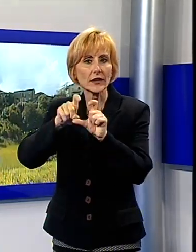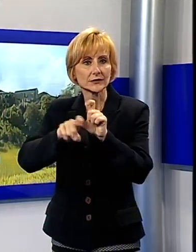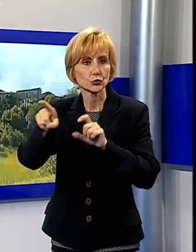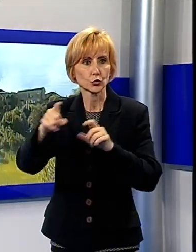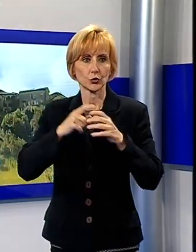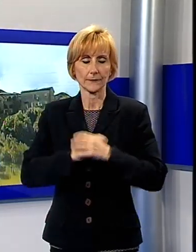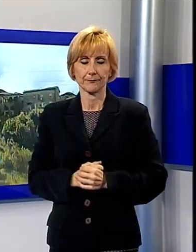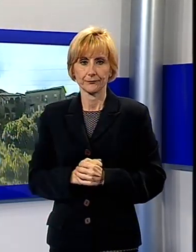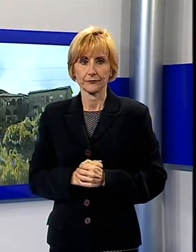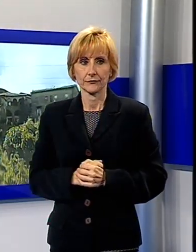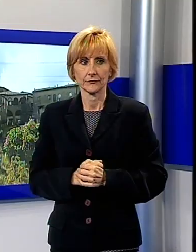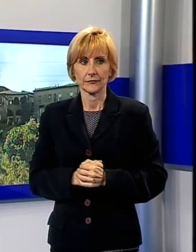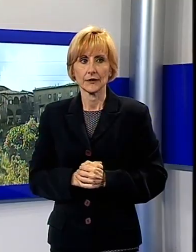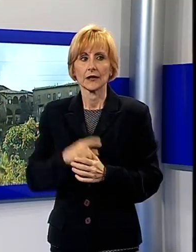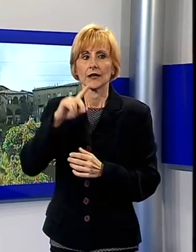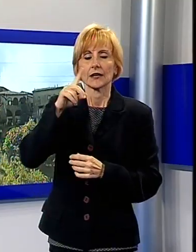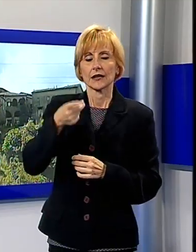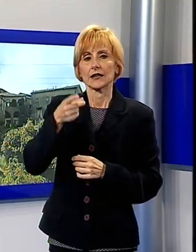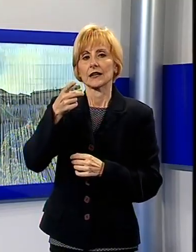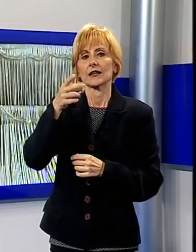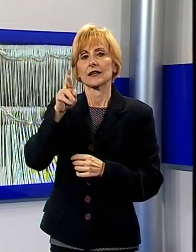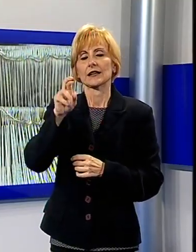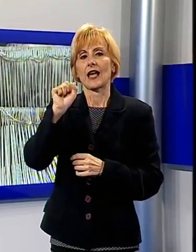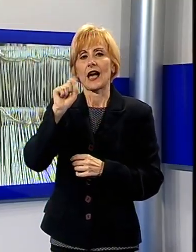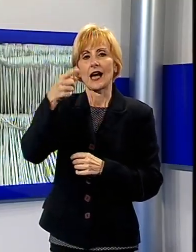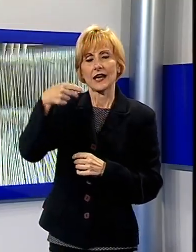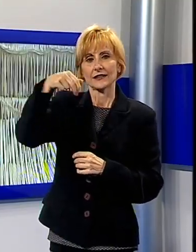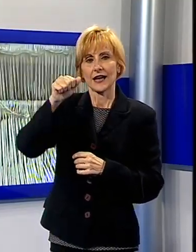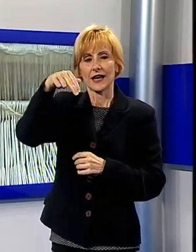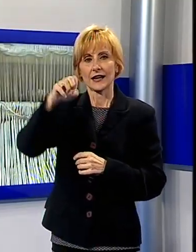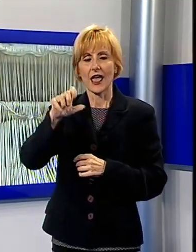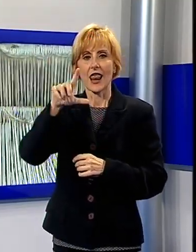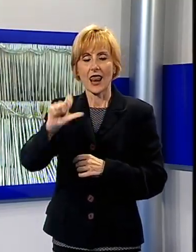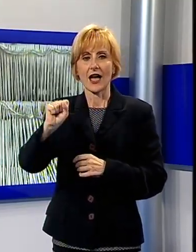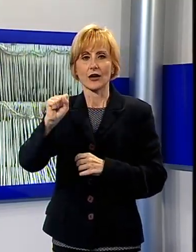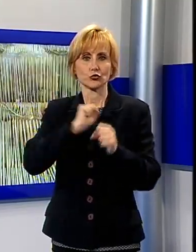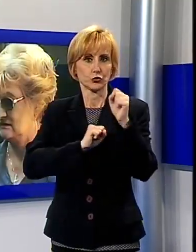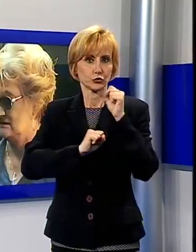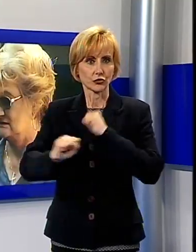Antichi mestieri a Gragnanella, successo per il Festival delle Frazioni nel comune di Castelnuovo.